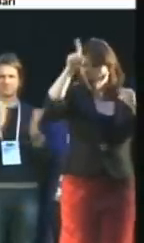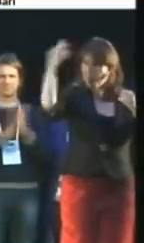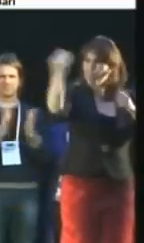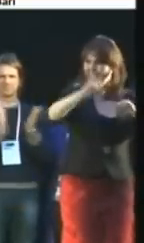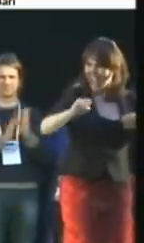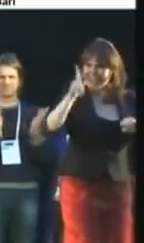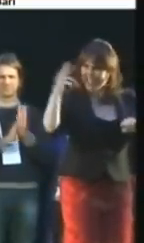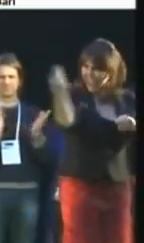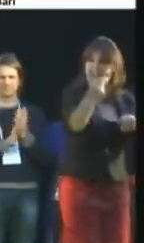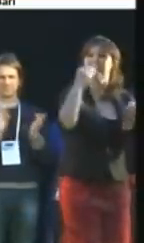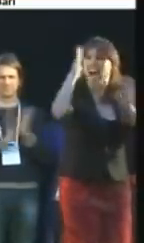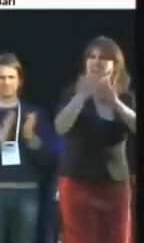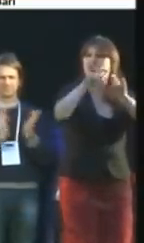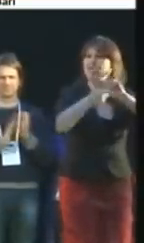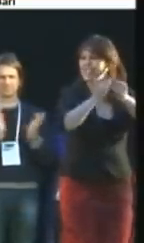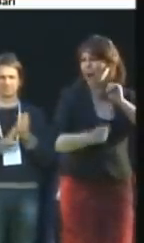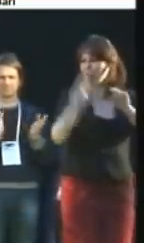che dirà.